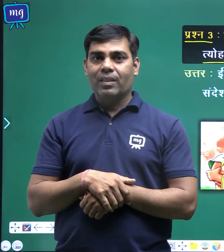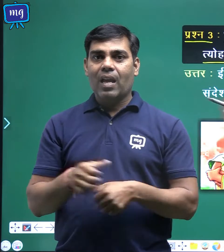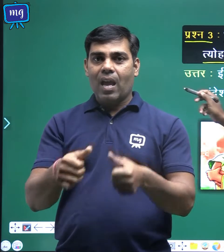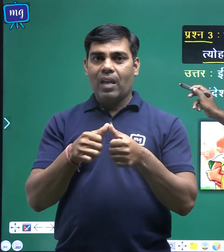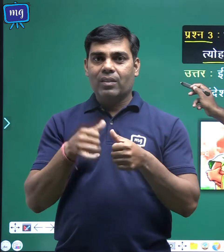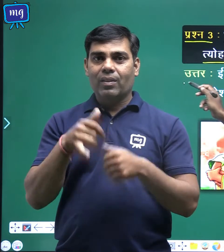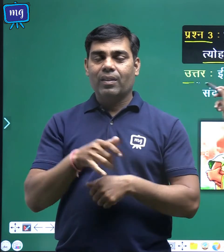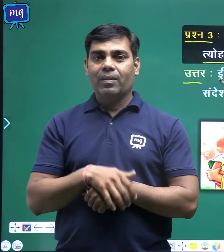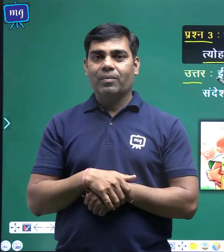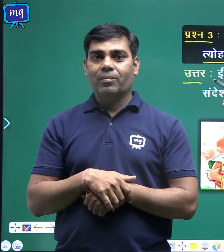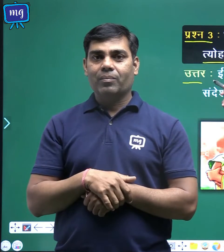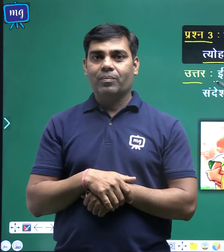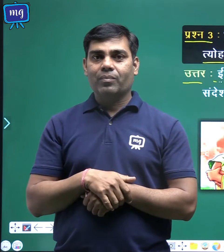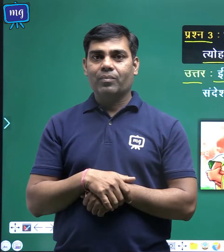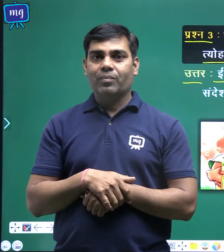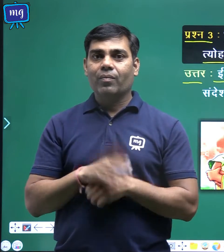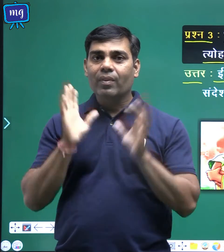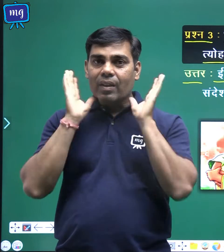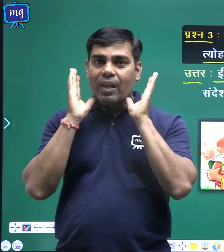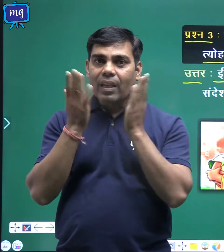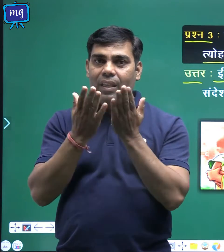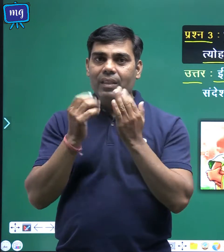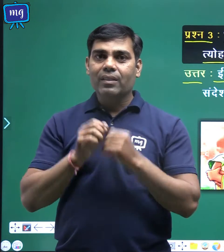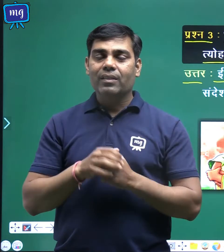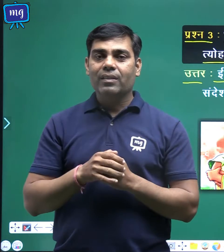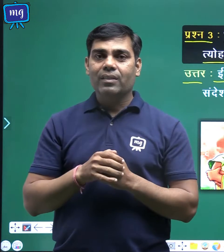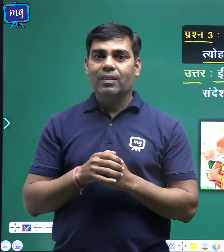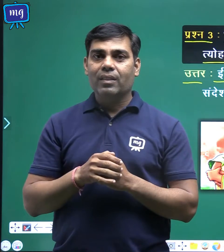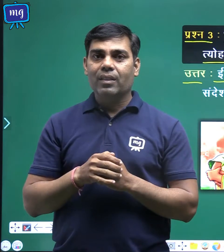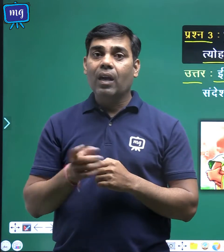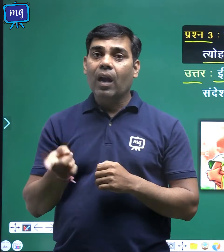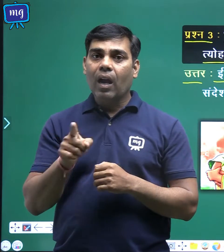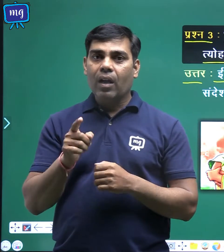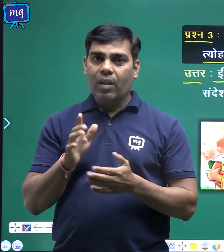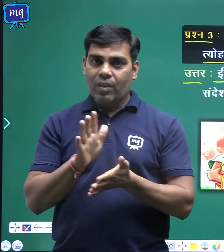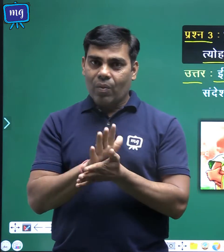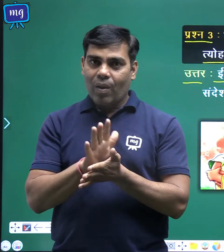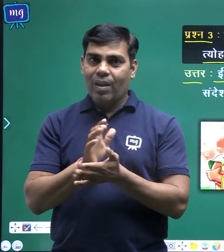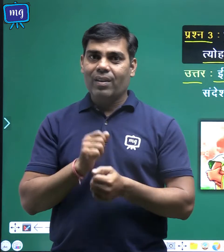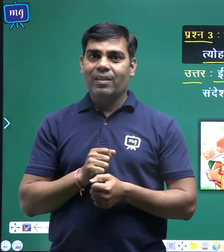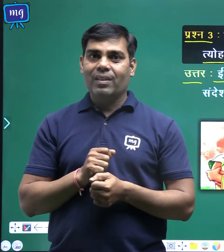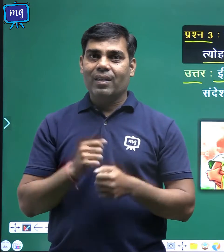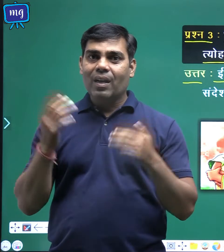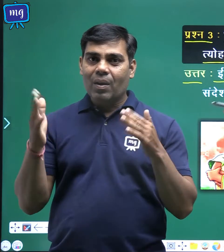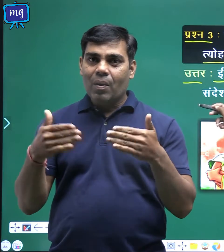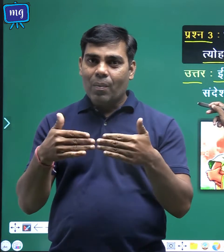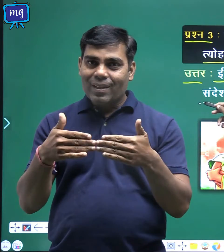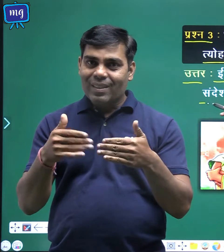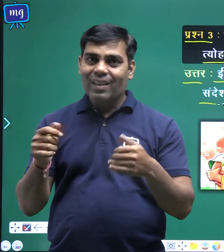उत्तर है ईद का त्योहार भाईचारे